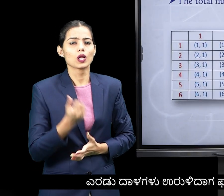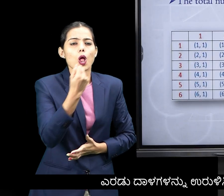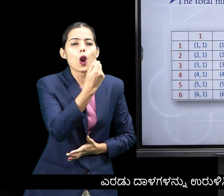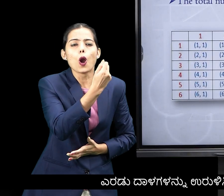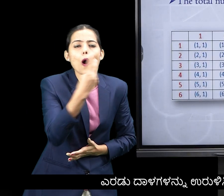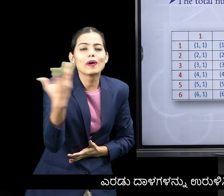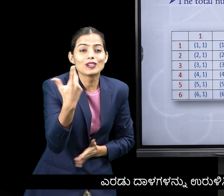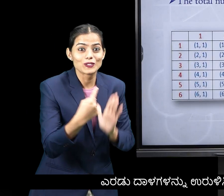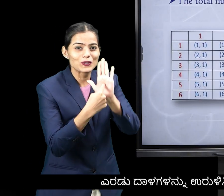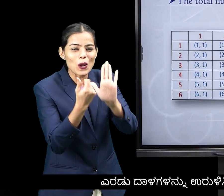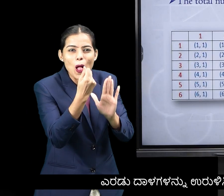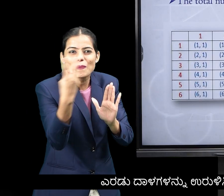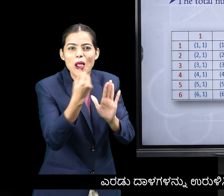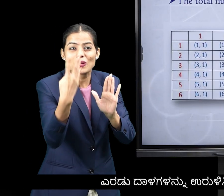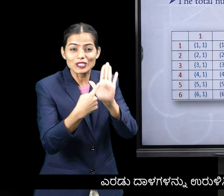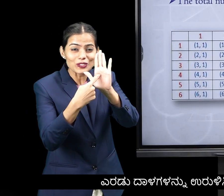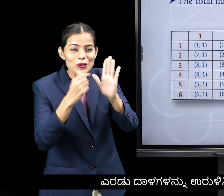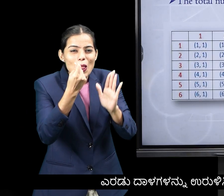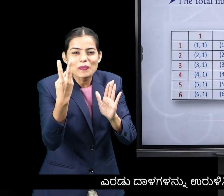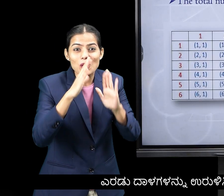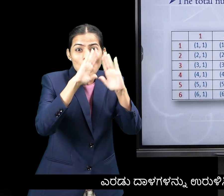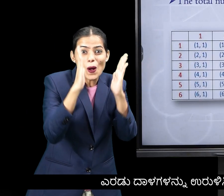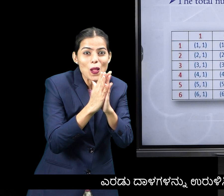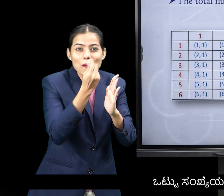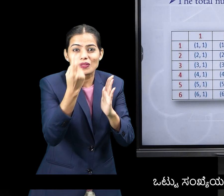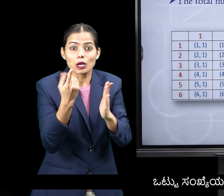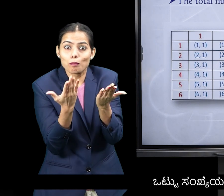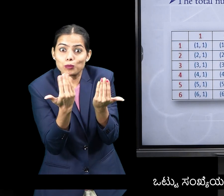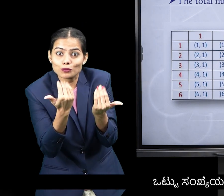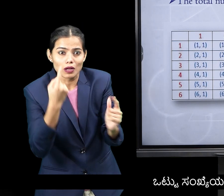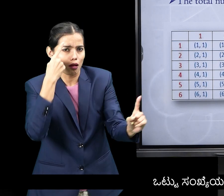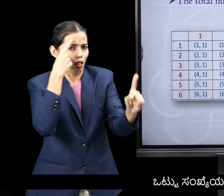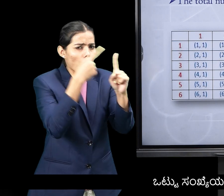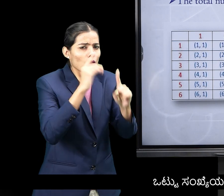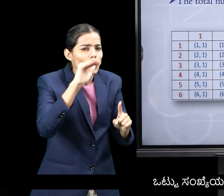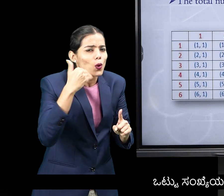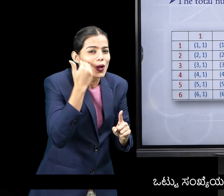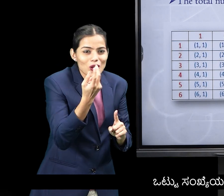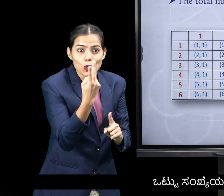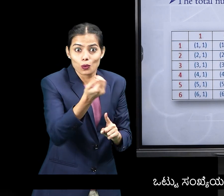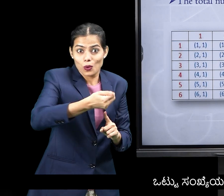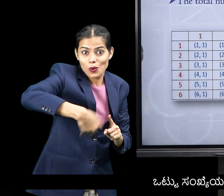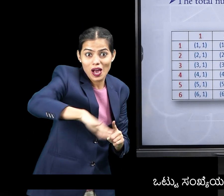ಎರಡು ದಾಳಗಳನ್ನ ಉರುಳಿಸಿದಾಗ ಸಂಭವನೀಯ ಫಲಿತಾಂಶಗಳ ಒಟ್ಟು ಸಂಖ್ಯೆಯನ್ನ ಅಂಕಿ ತೋರಿಸುತ್ತದೆ.